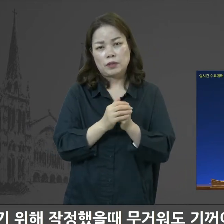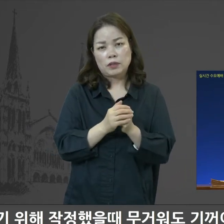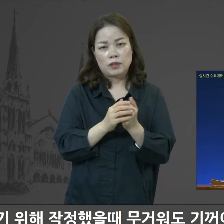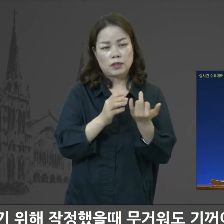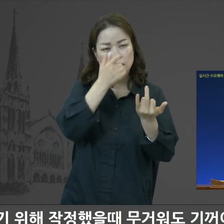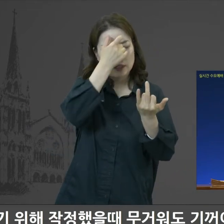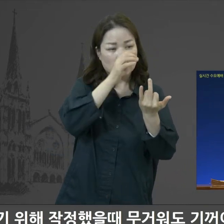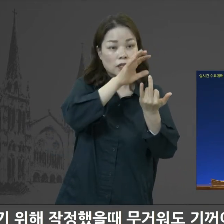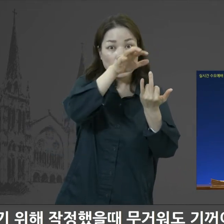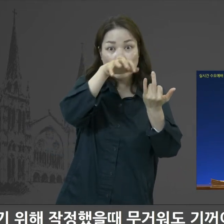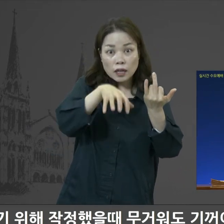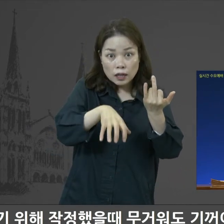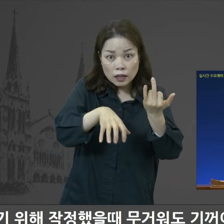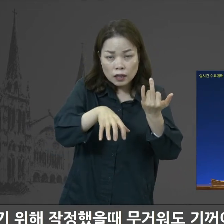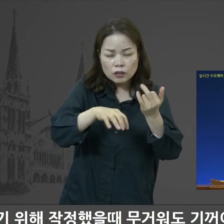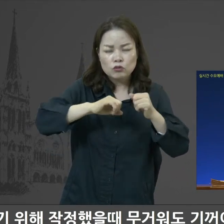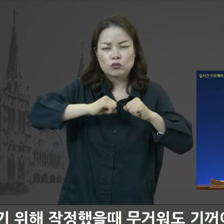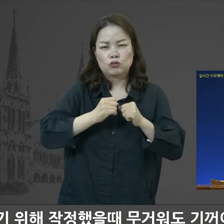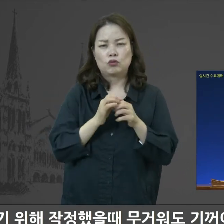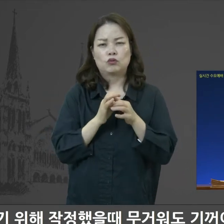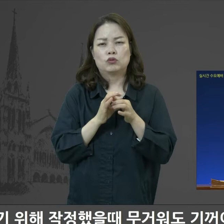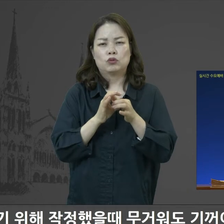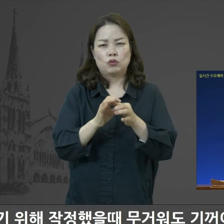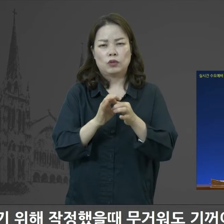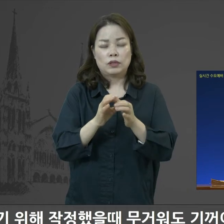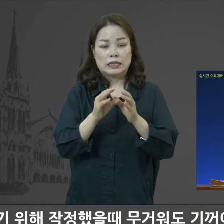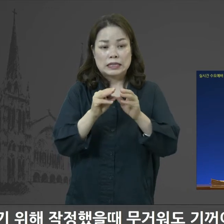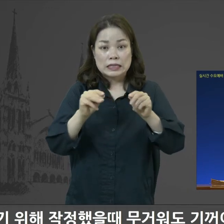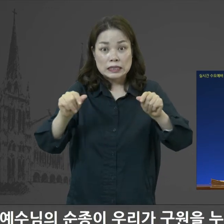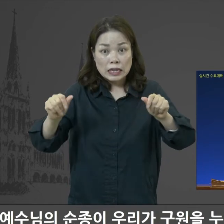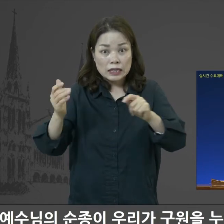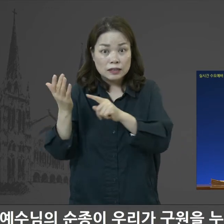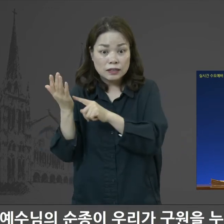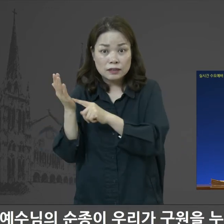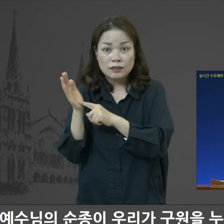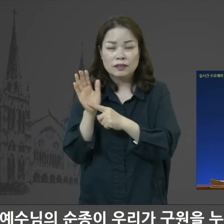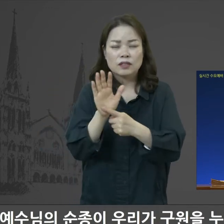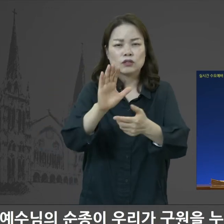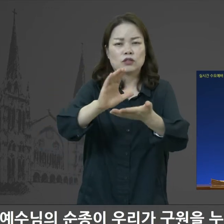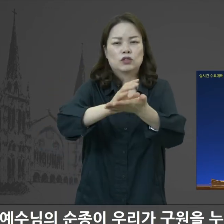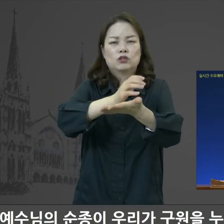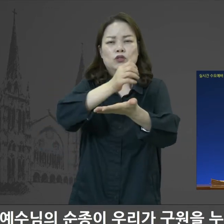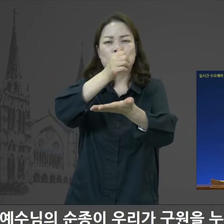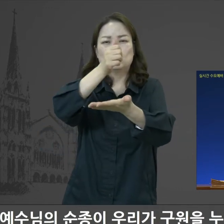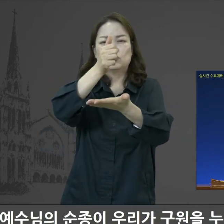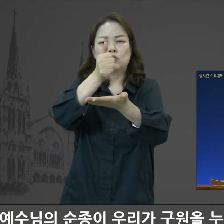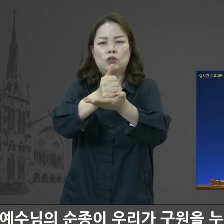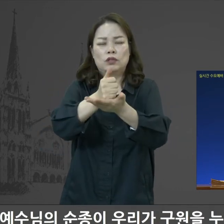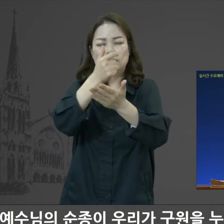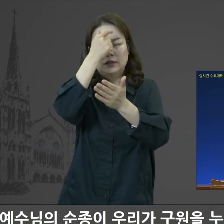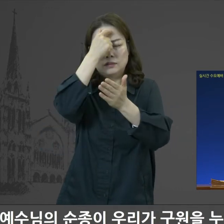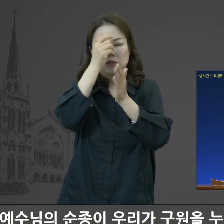기도는 순종을 통해서 이 땅에 구현된 그리스도의 기도이고